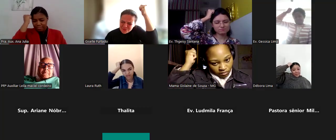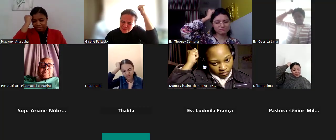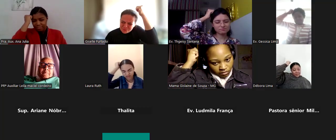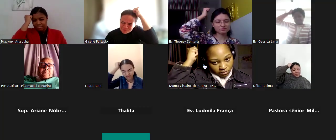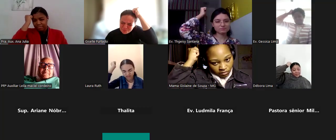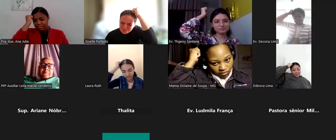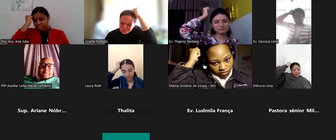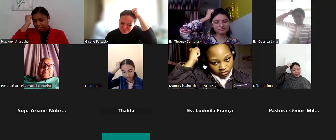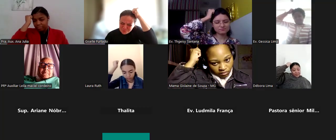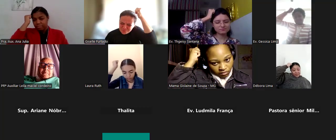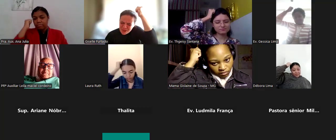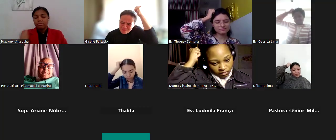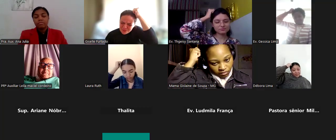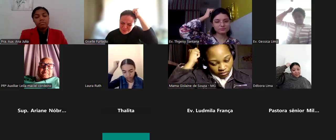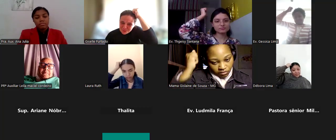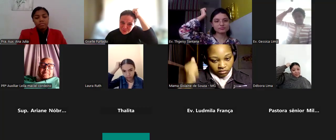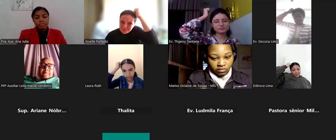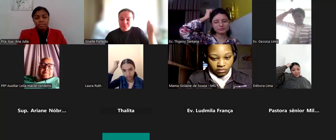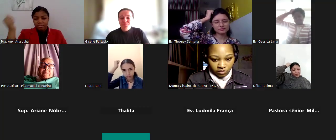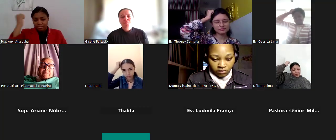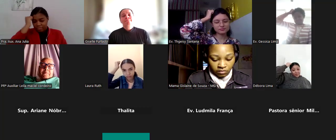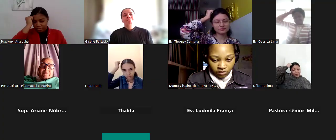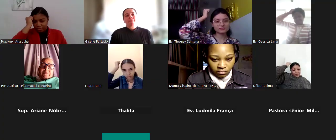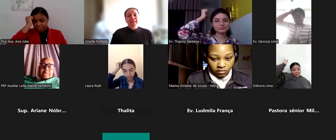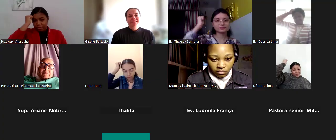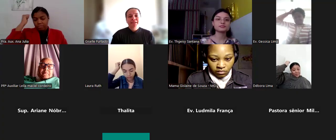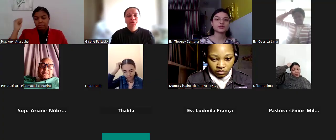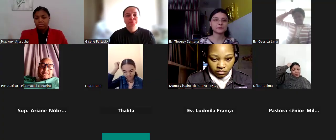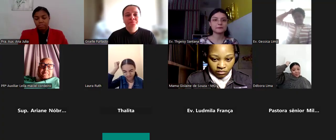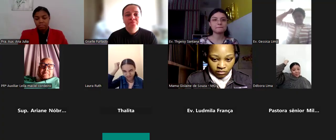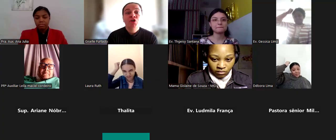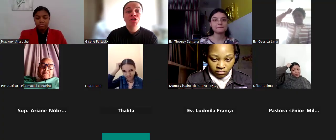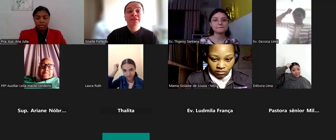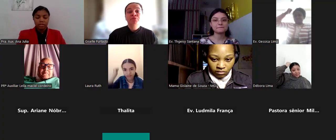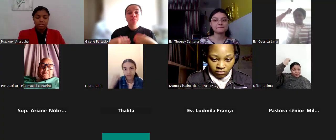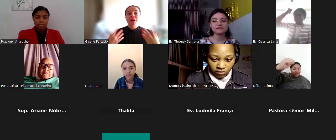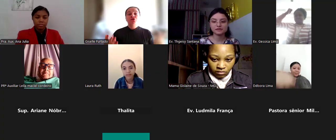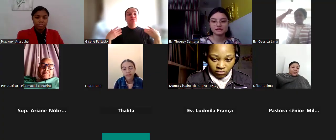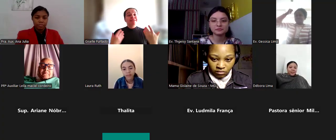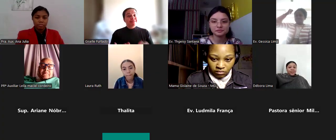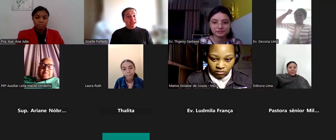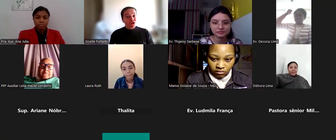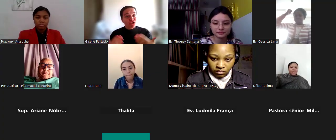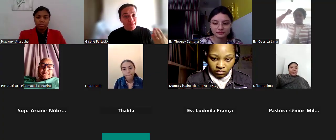Arrependimento. Arrependimento. Certo? Então, nós fazemos parte do Ministério de